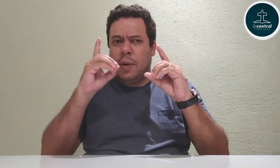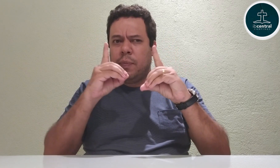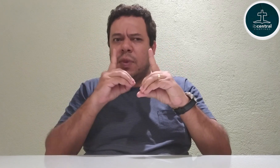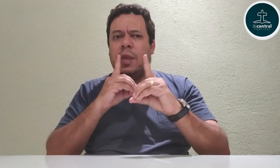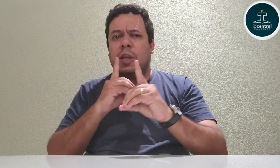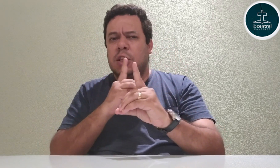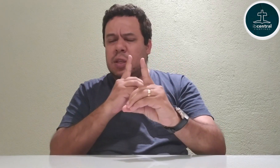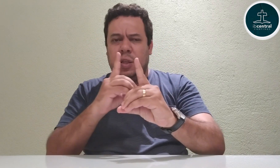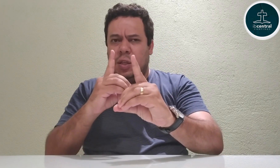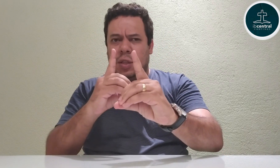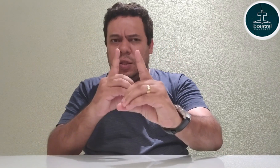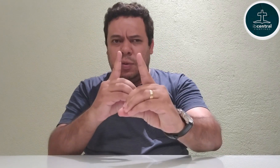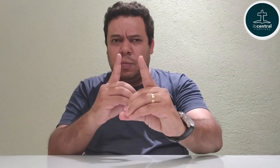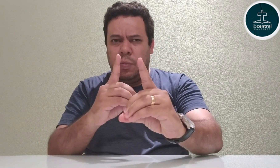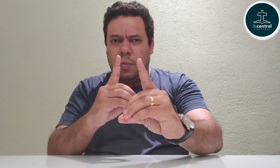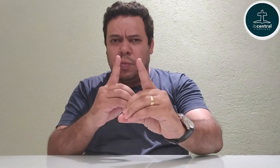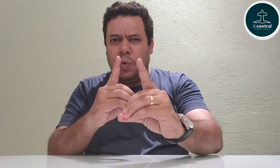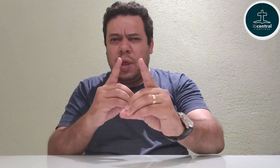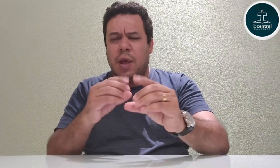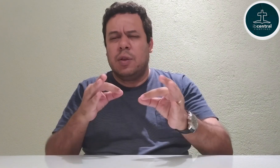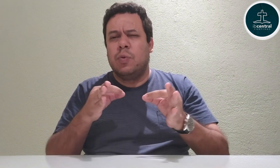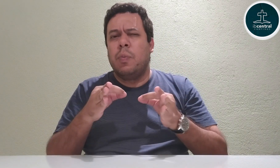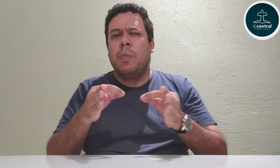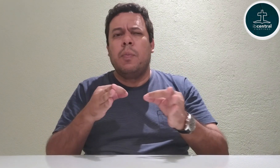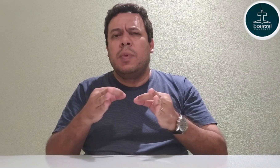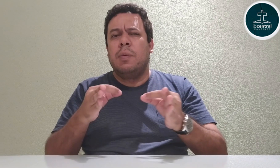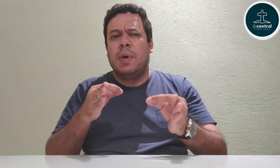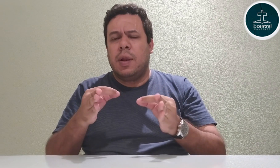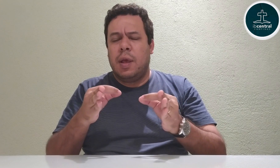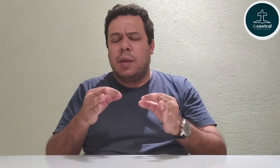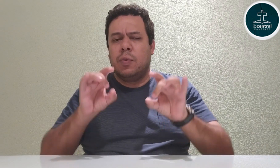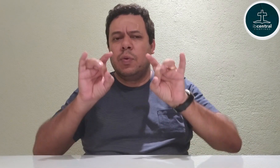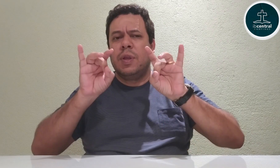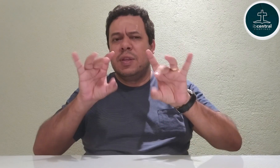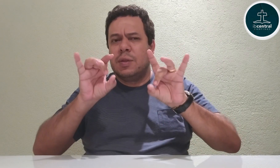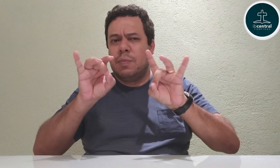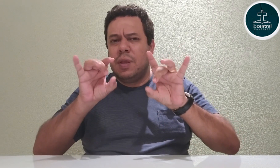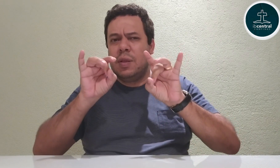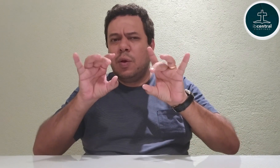O estudo de hoje, com o tema discipulado, foi